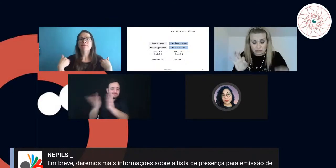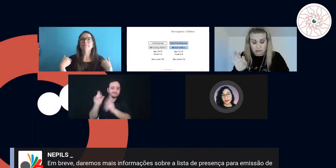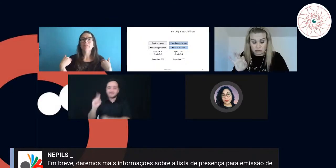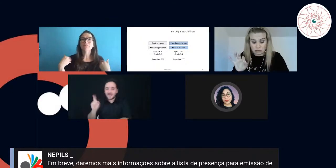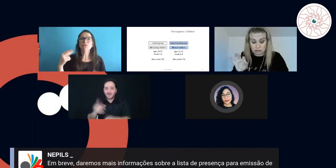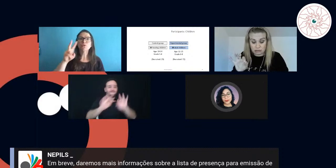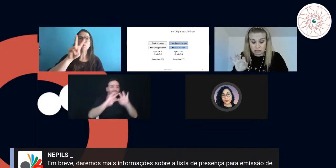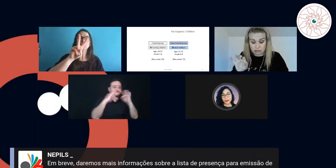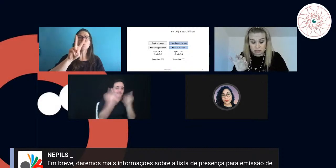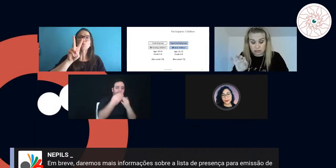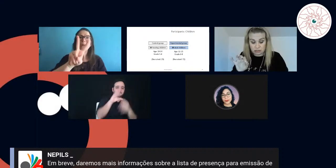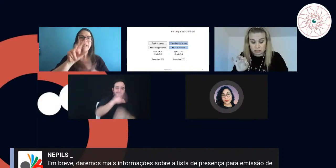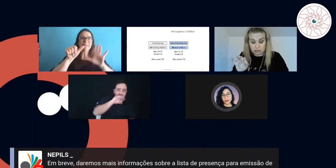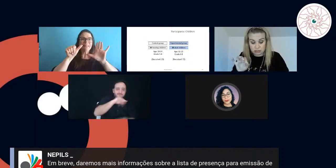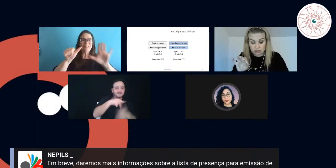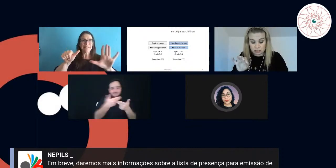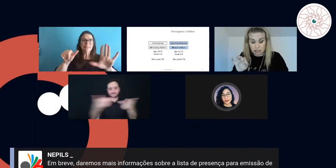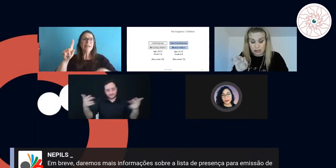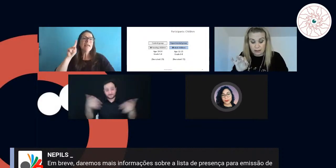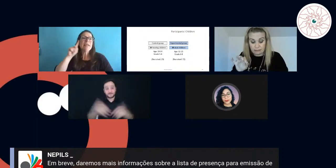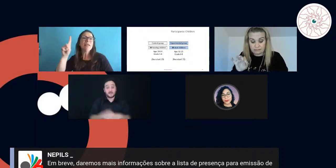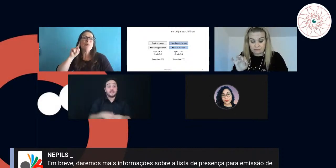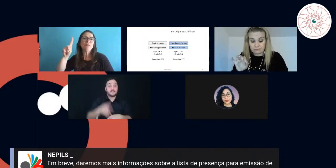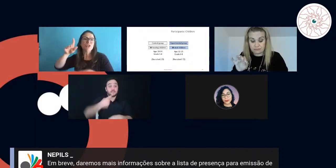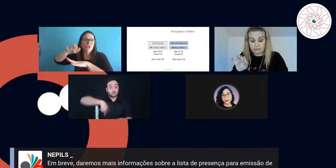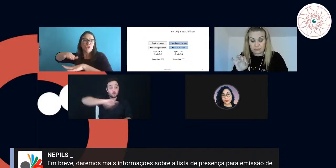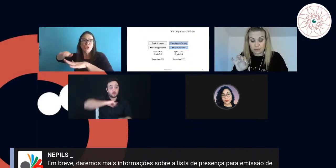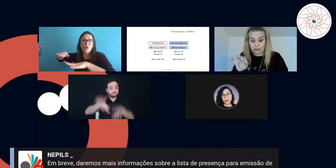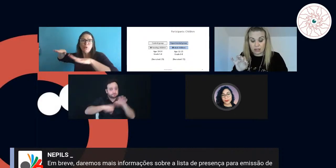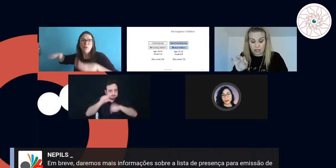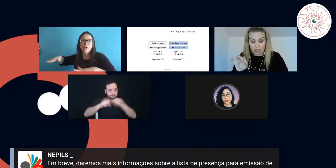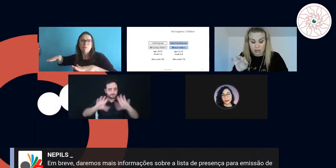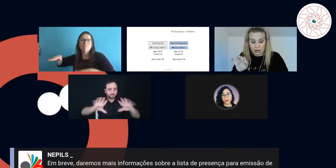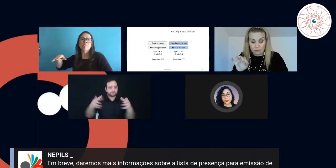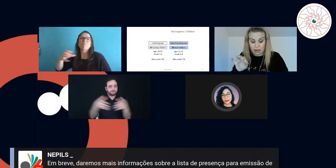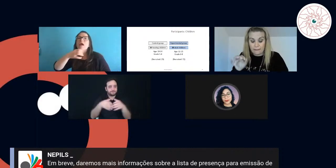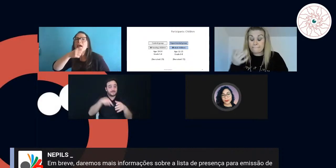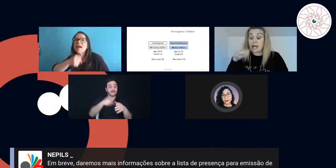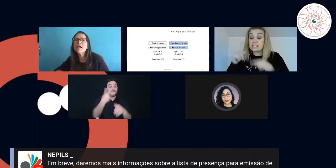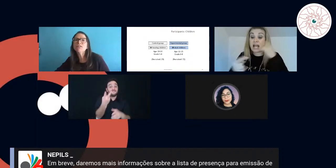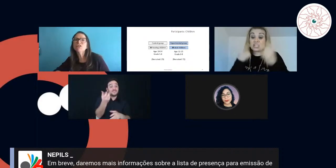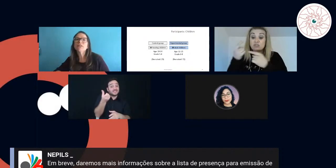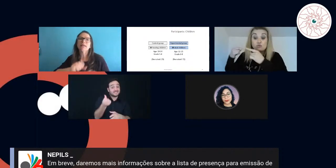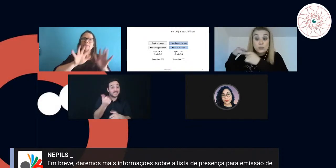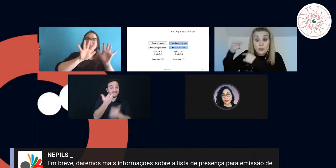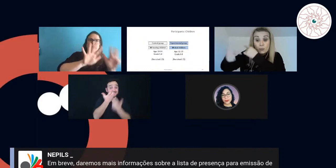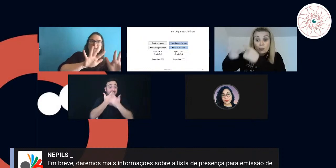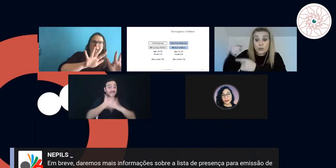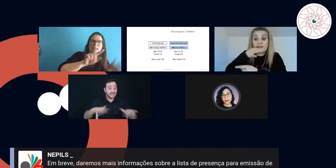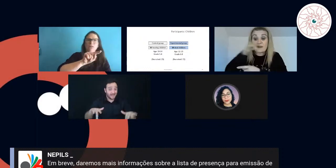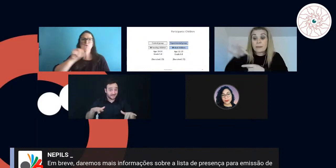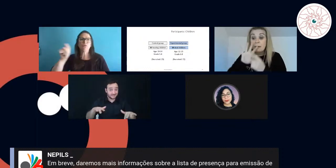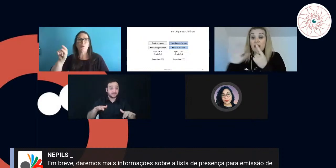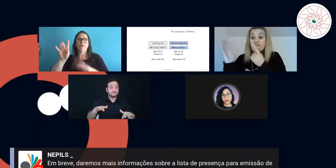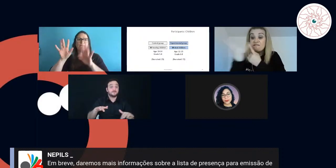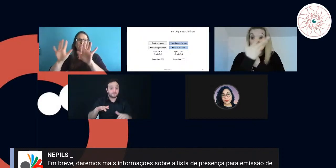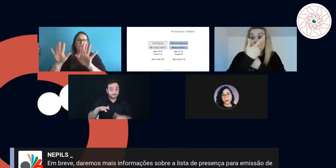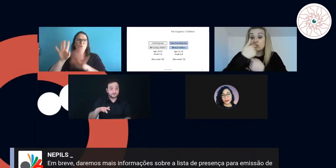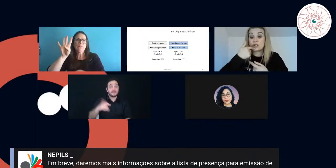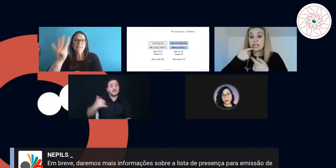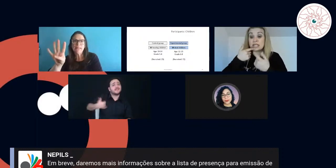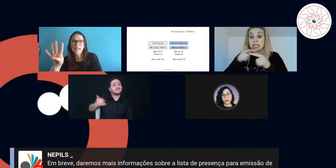Existia uma variedade de origem familiar, né? Existiam surdos que estavam envoltos nesse ambiente linguístico